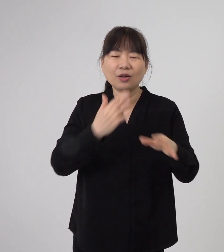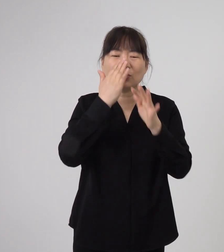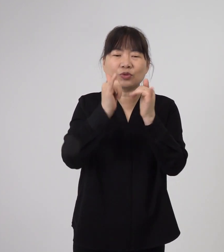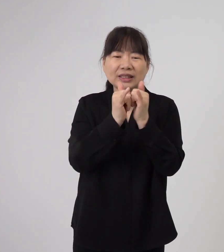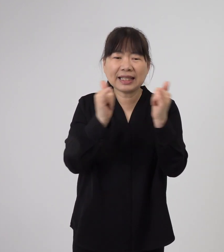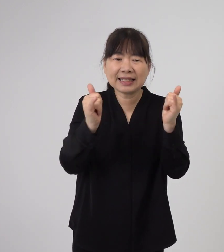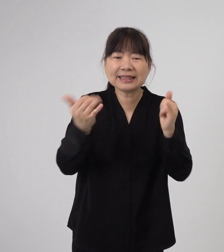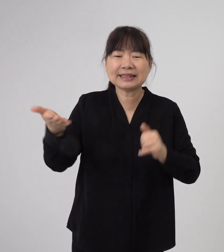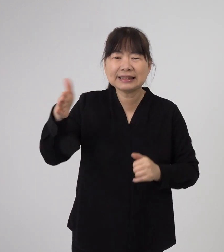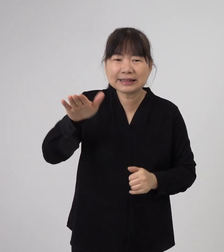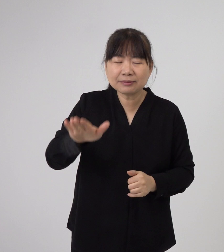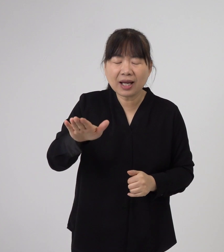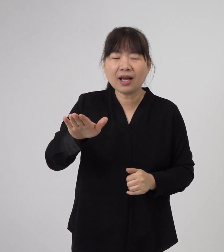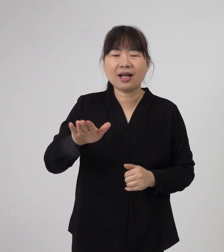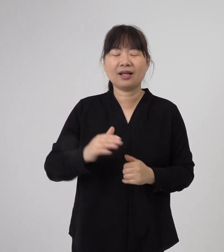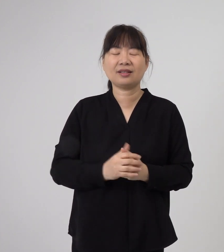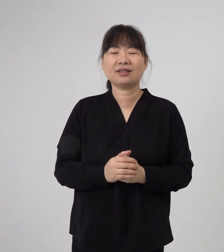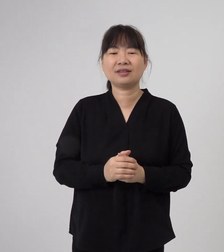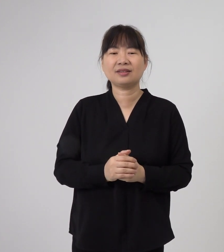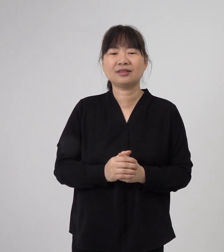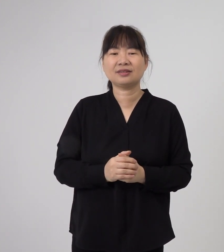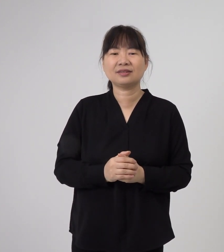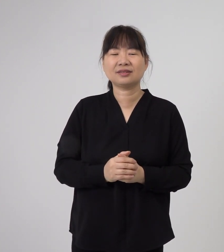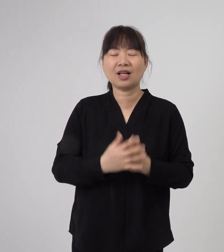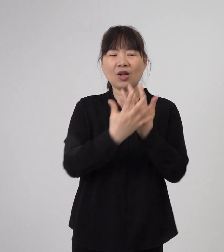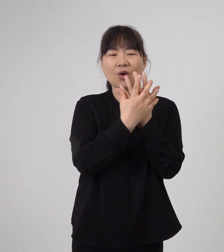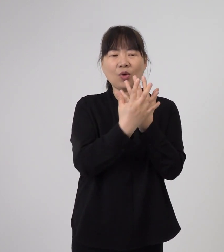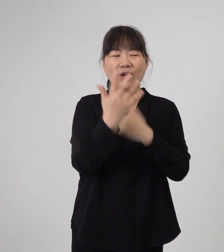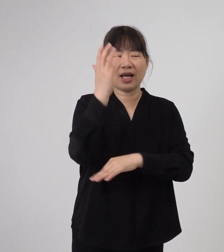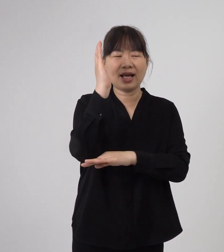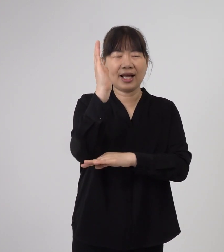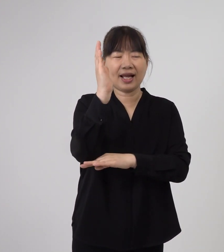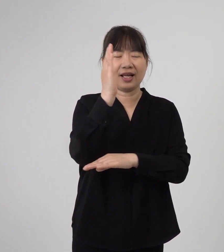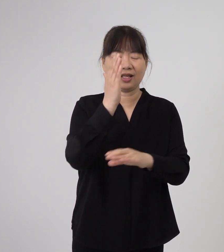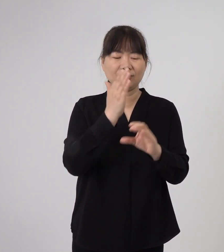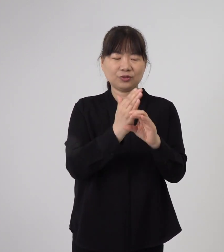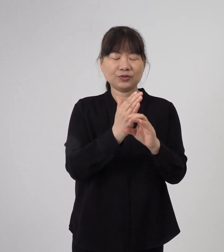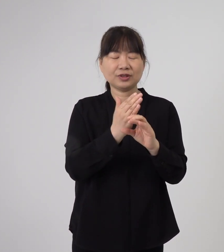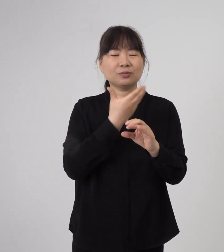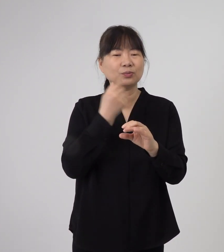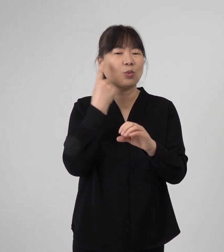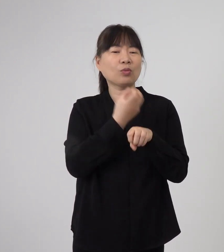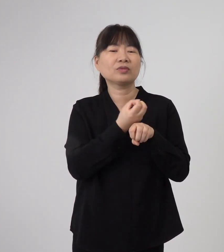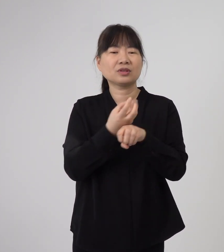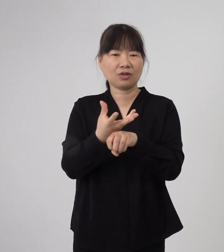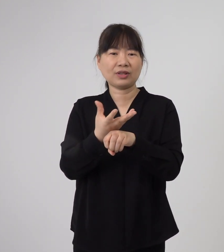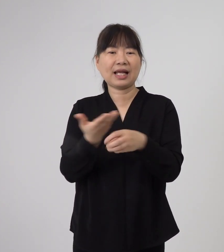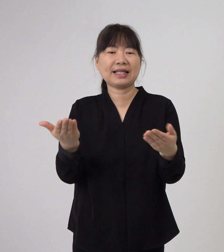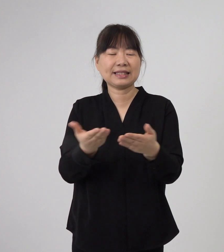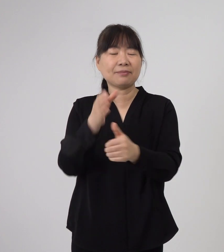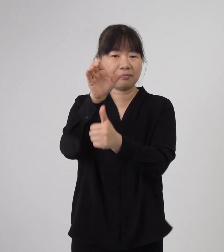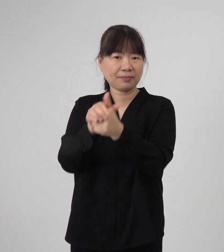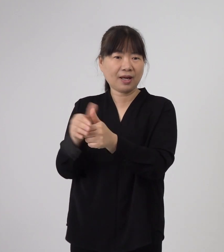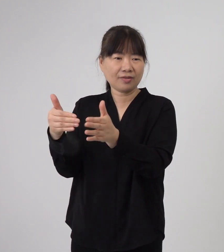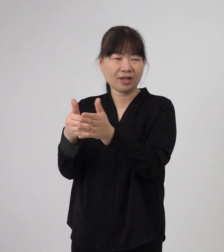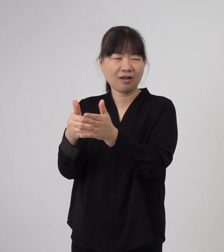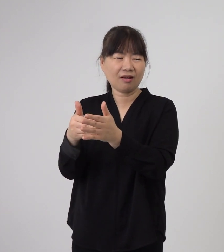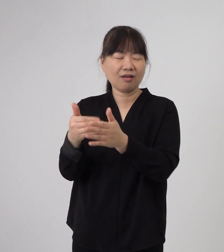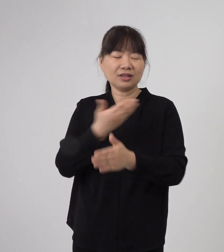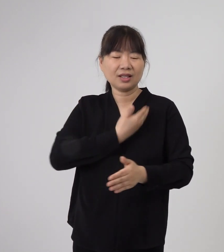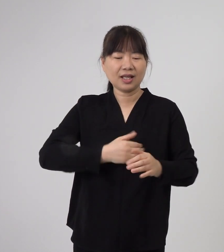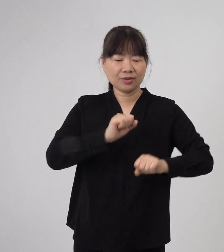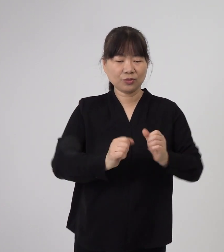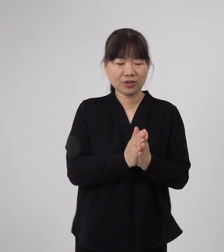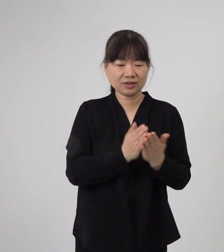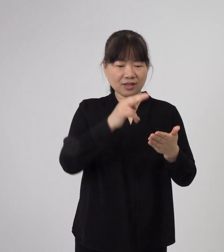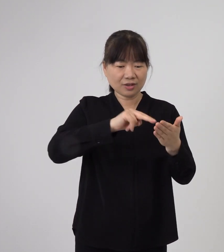디아스포라이지만 유대인들을 대상으로 회당 중심으로 복음을 전했어요. 그런데 원래 사도행전에